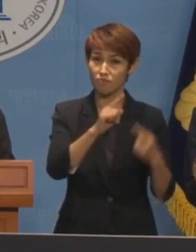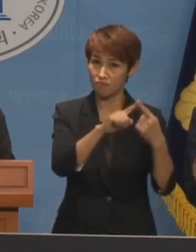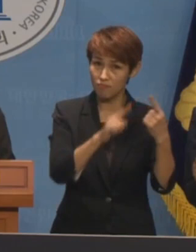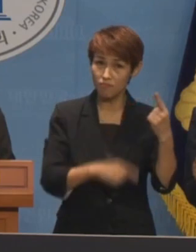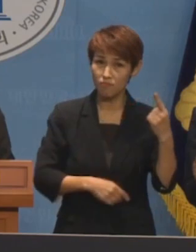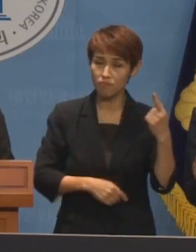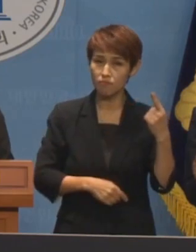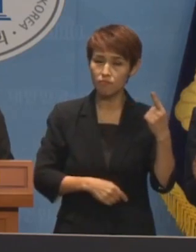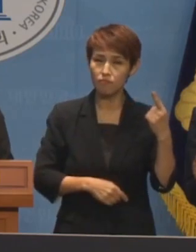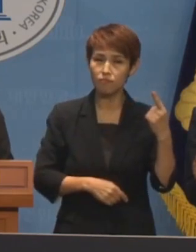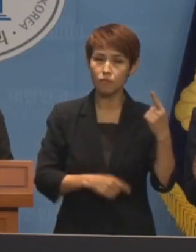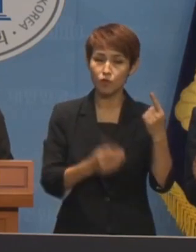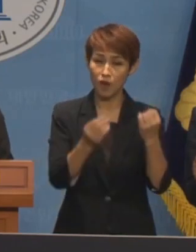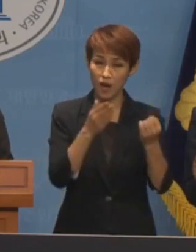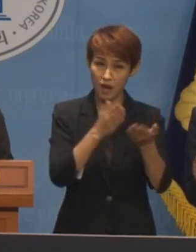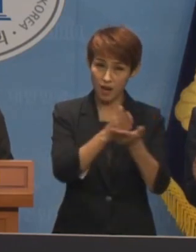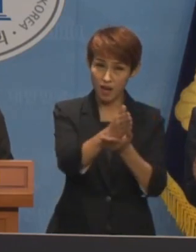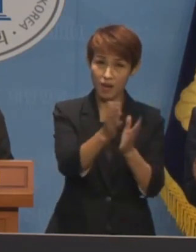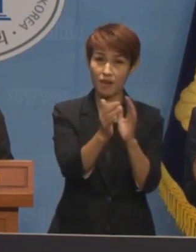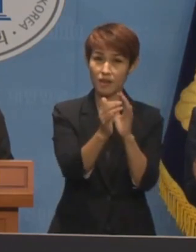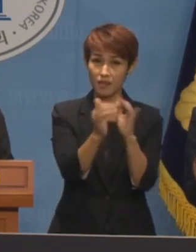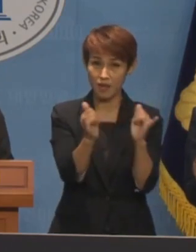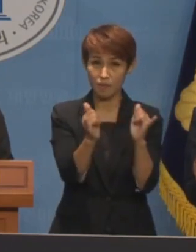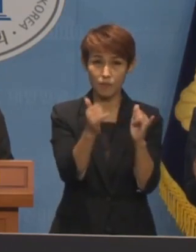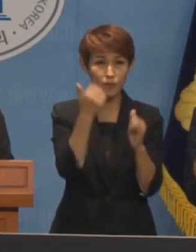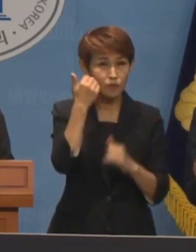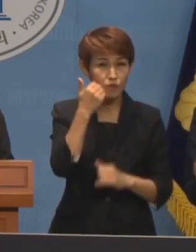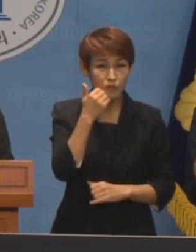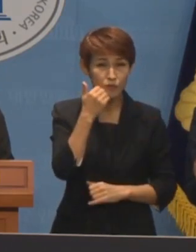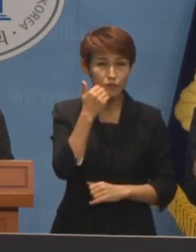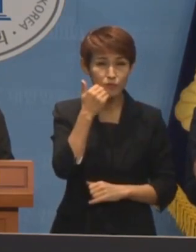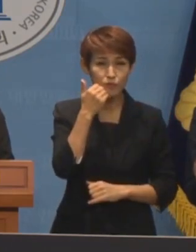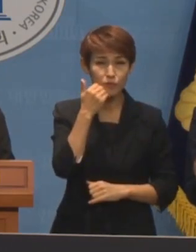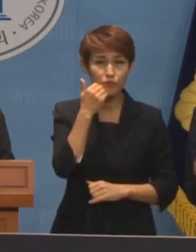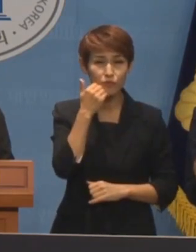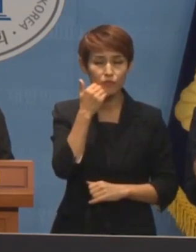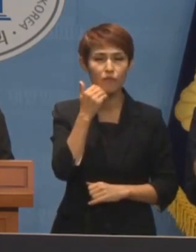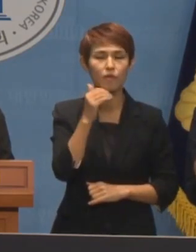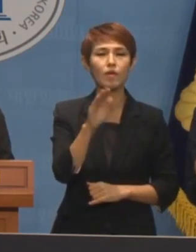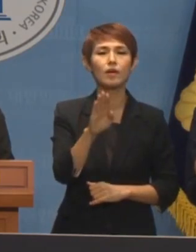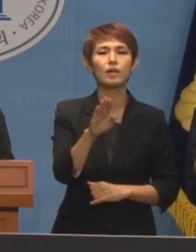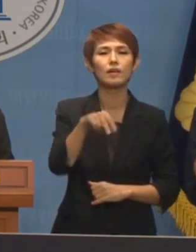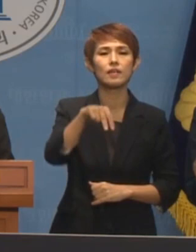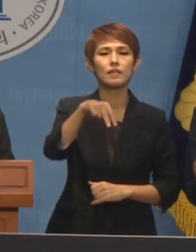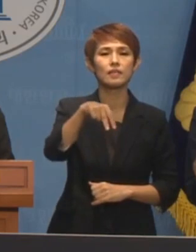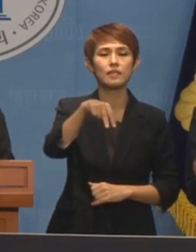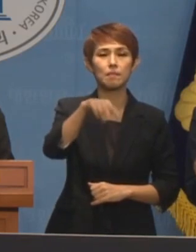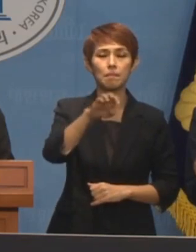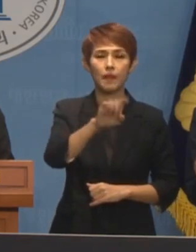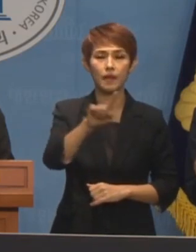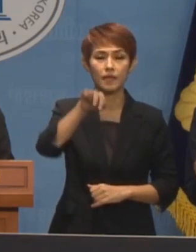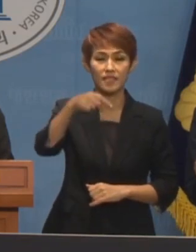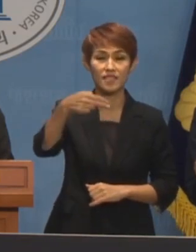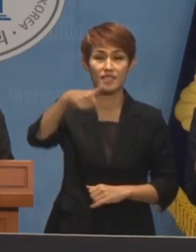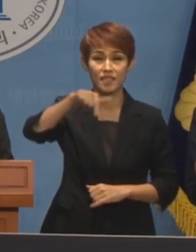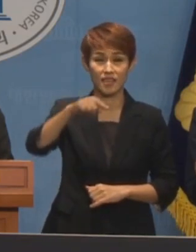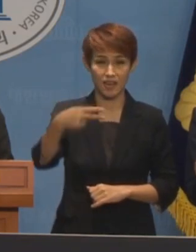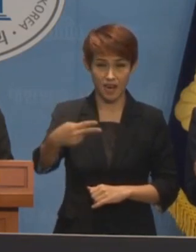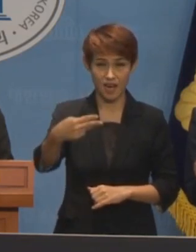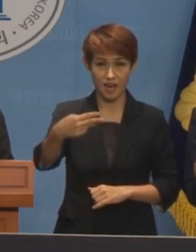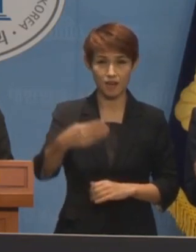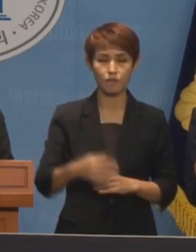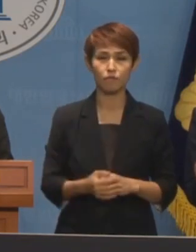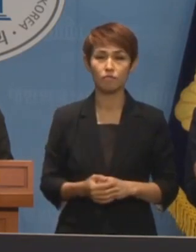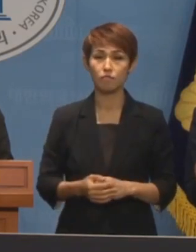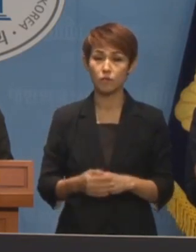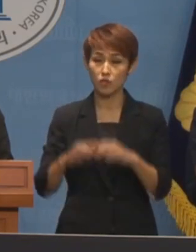뉴턴, 수학자, 과학자, 발명가, 철학자로 유명한 볼레스 파스칼, 전신기를